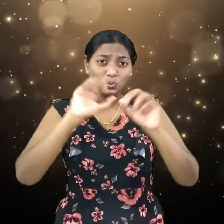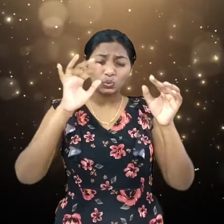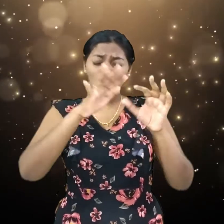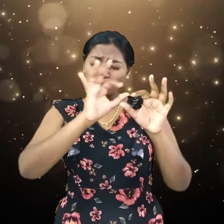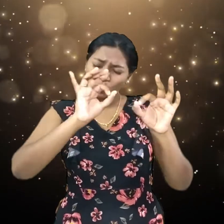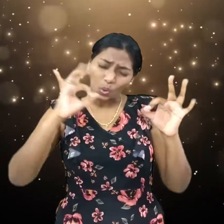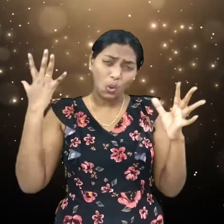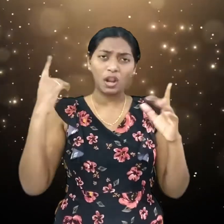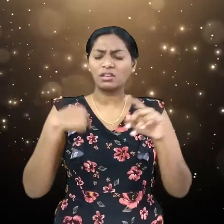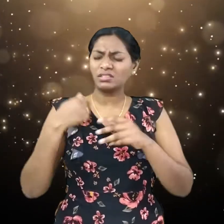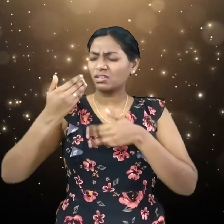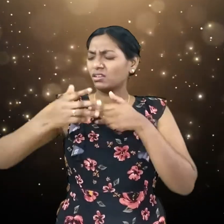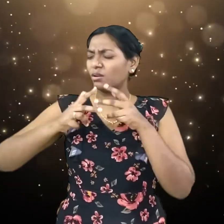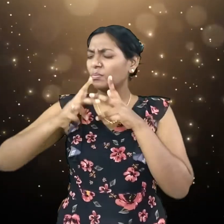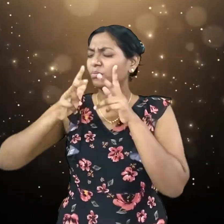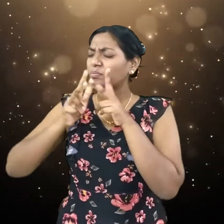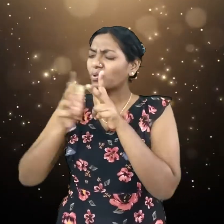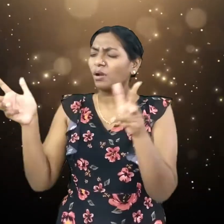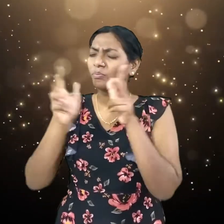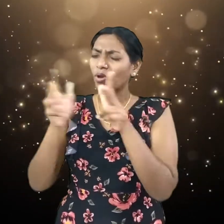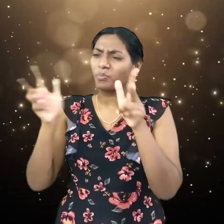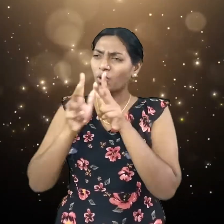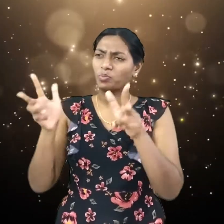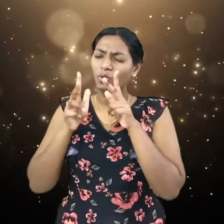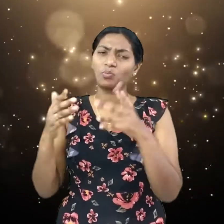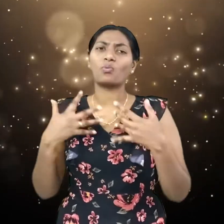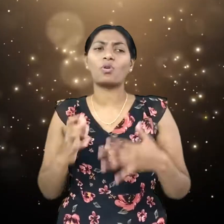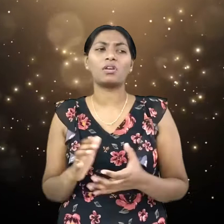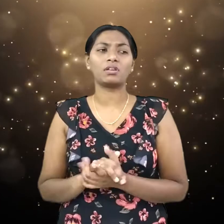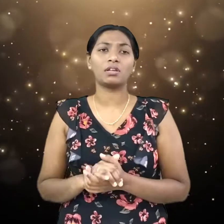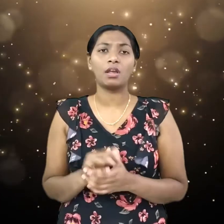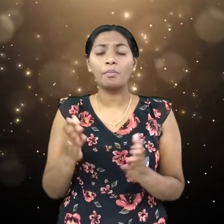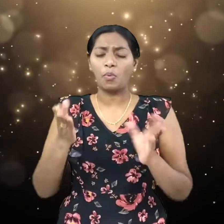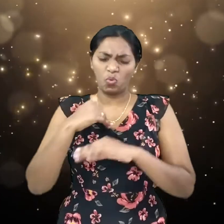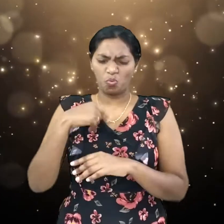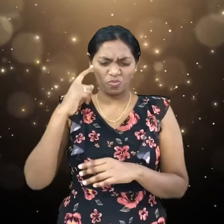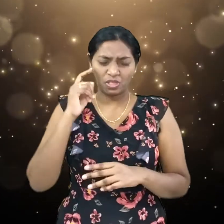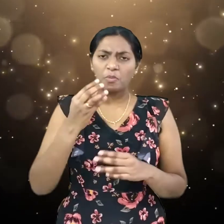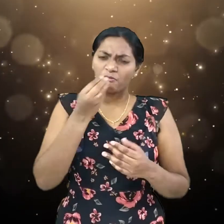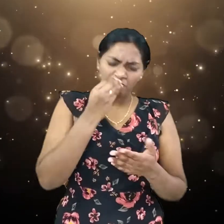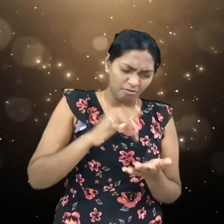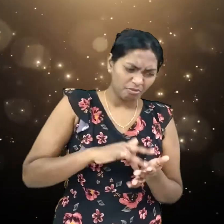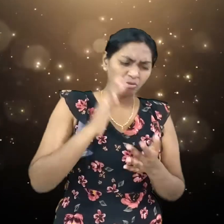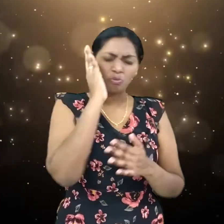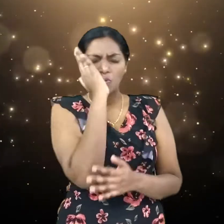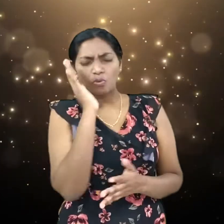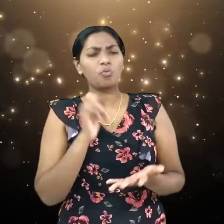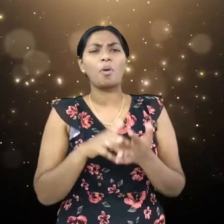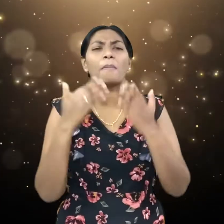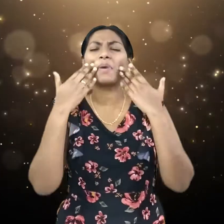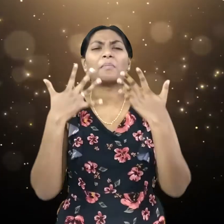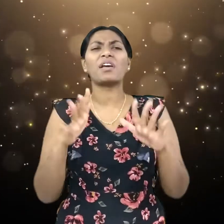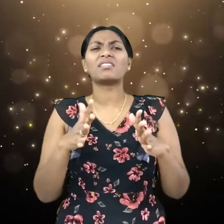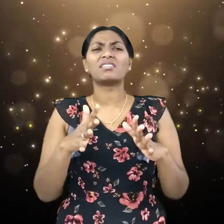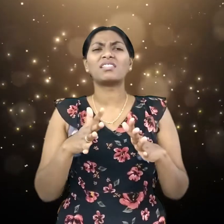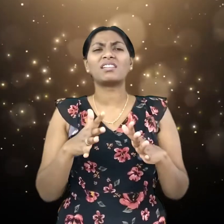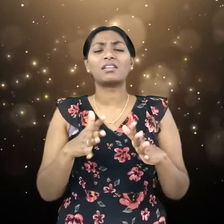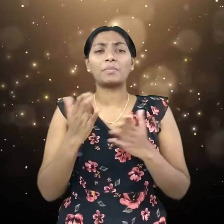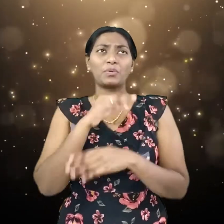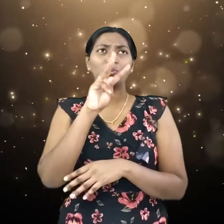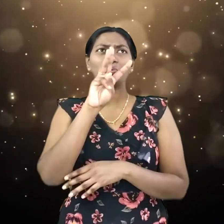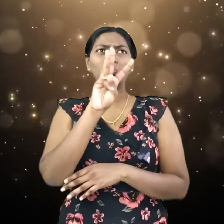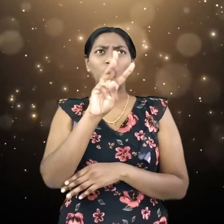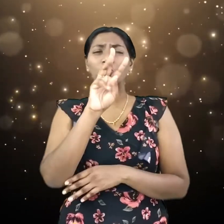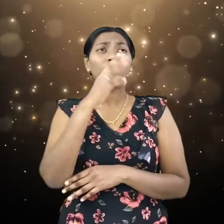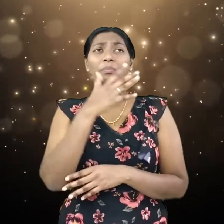ये एक चीज है जो मुझे बहुत पहले समझ में आ गई थी, मैंने कभी नहीं सोचा मैं क्या खाऊंगा, क्या पीऊंगा, कहां रहूंगा, क्योंकि मुझे वचन बहुत पहले समझ में आ गया था,